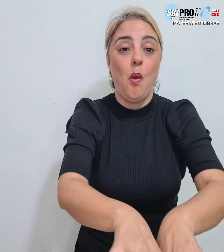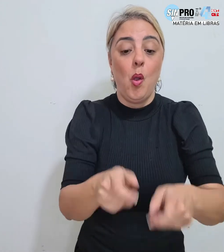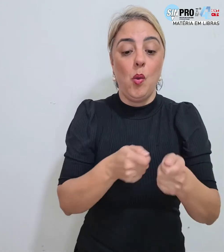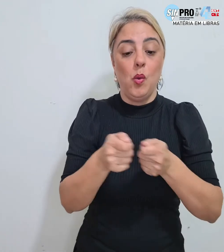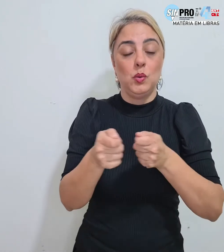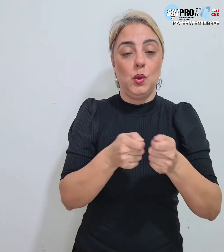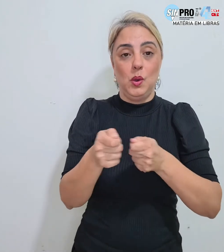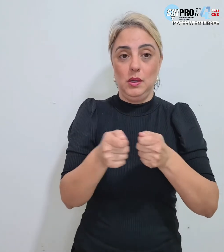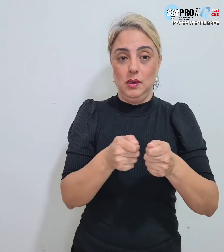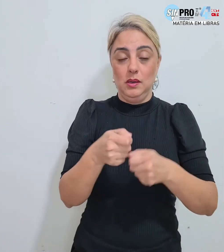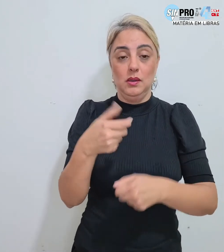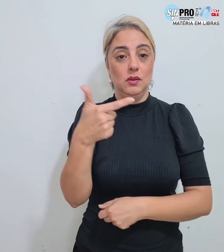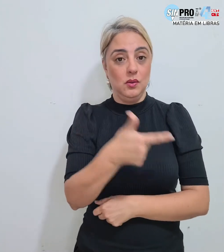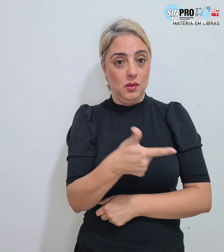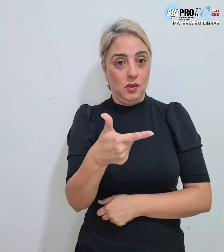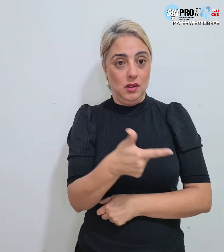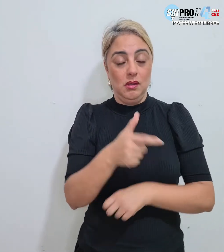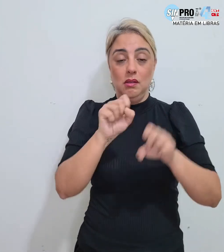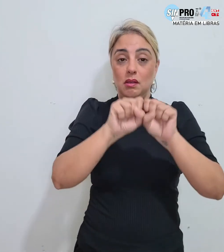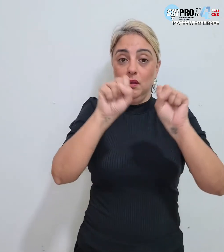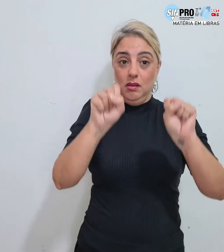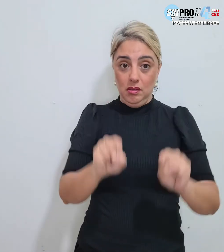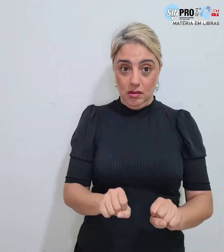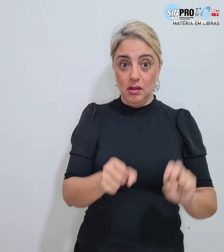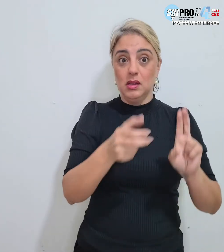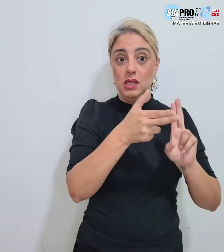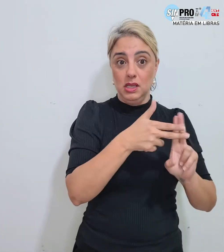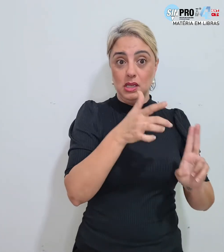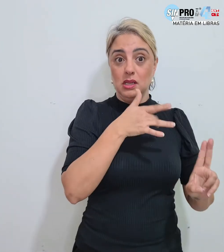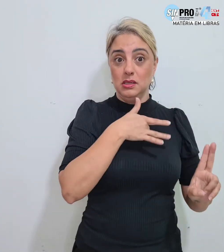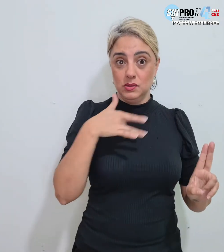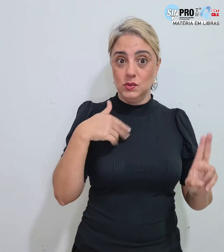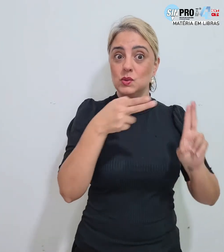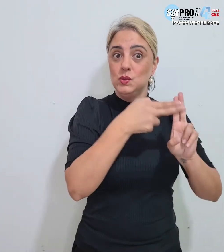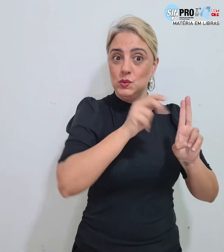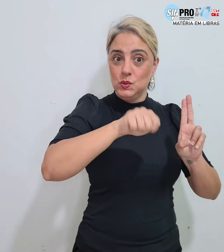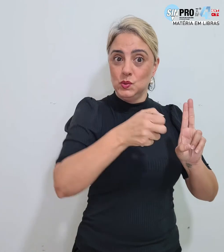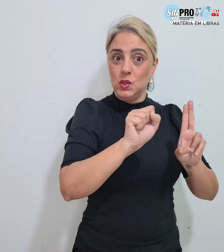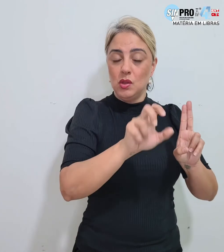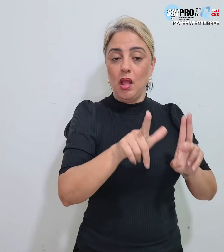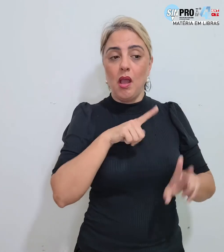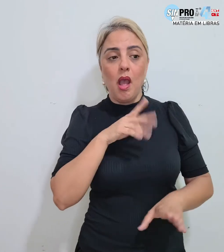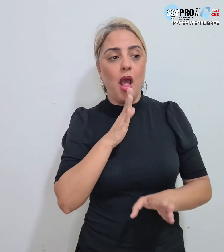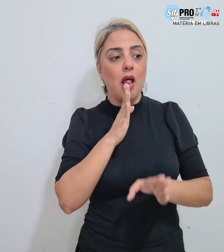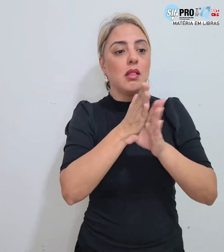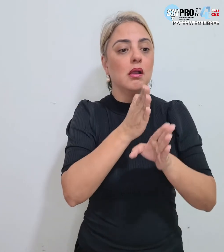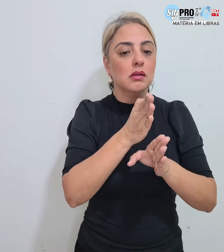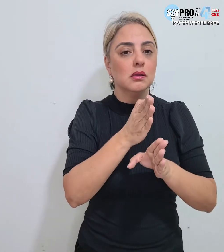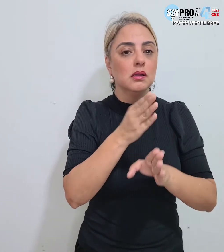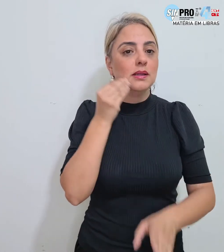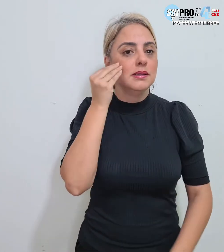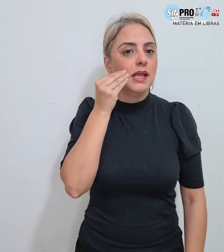sob controle. 2. Os sistemas de saúde devem ter condições de detectar,